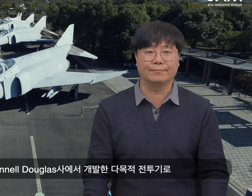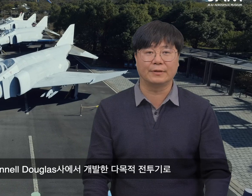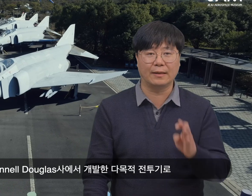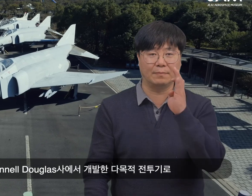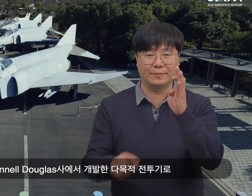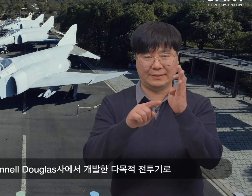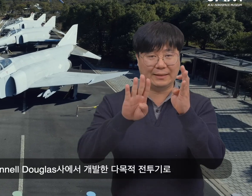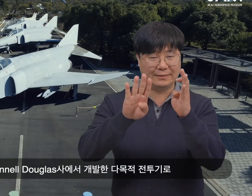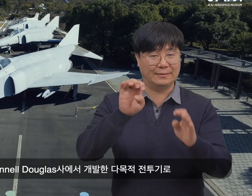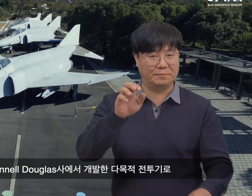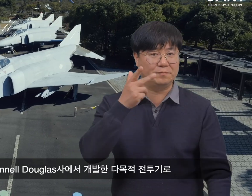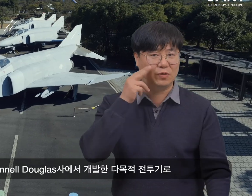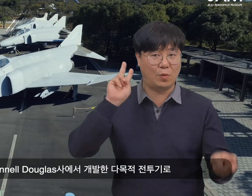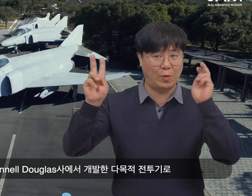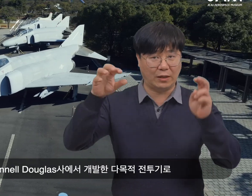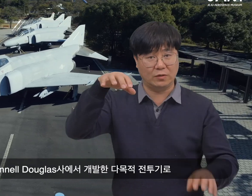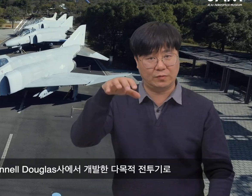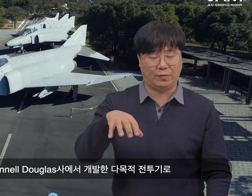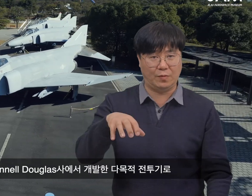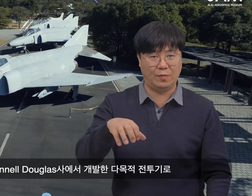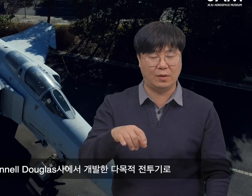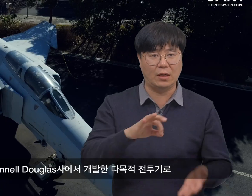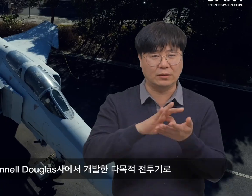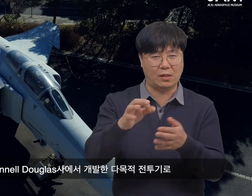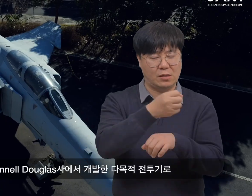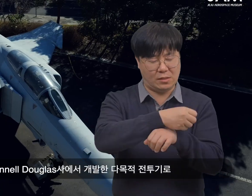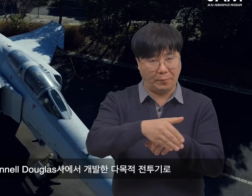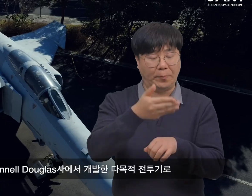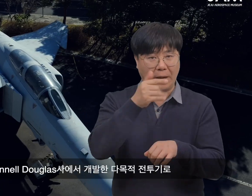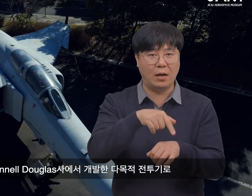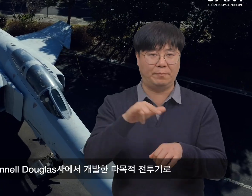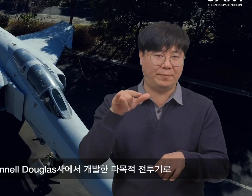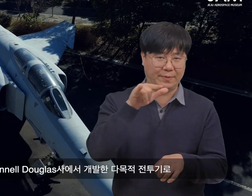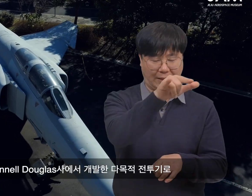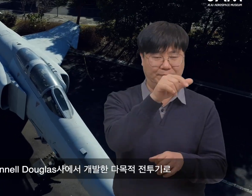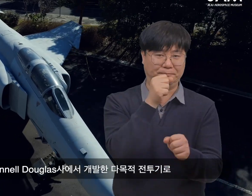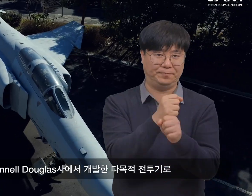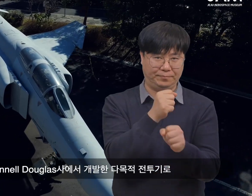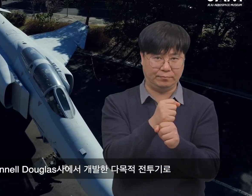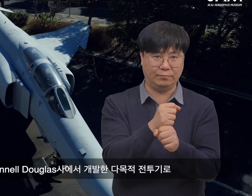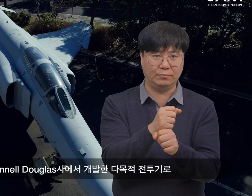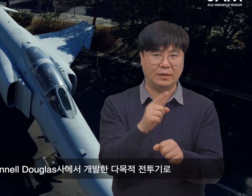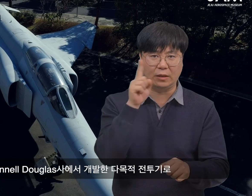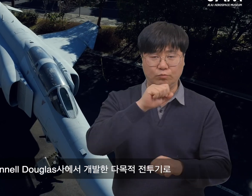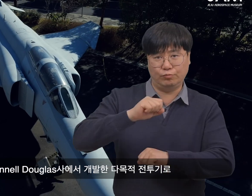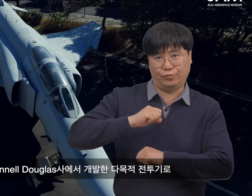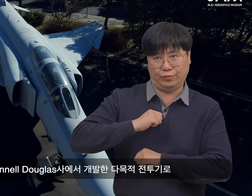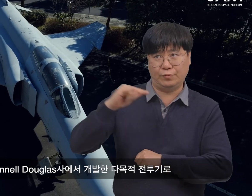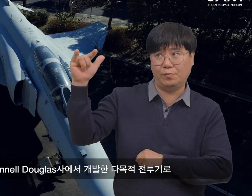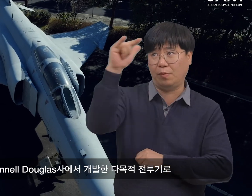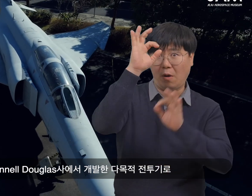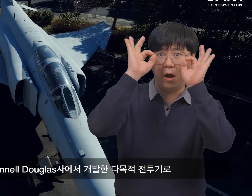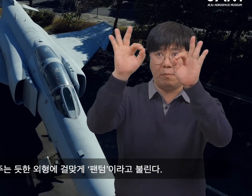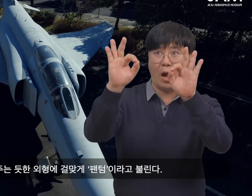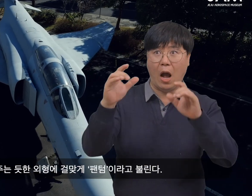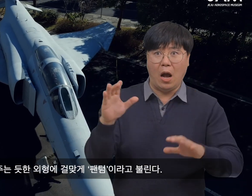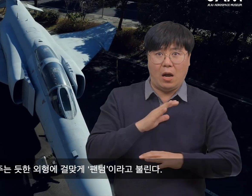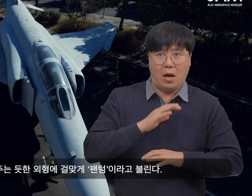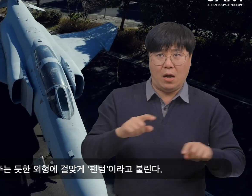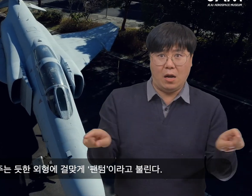F-42는 미국 맥도넬 더글라스사에서 개발한 다목적 전투기로